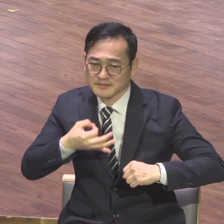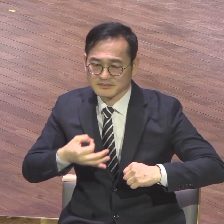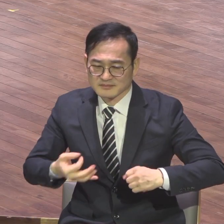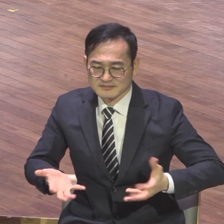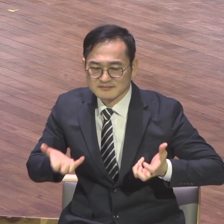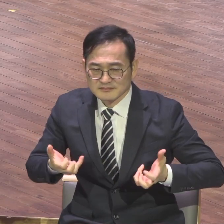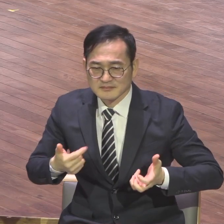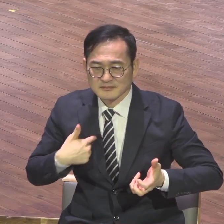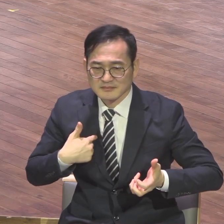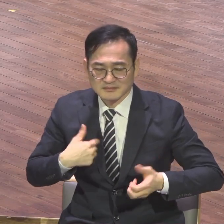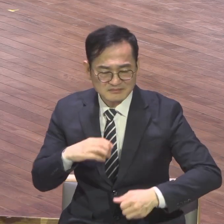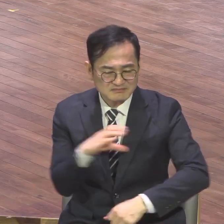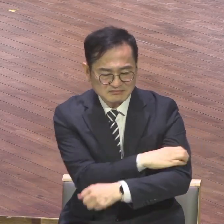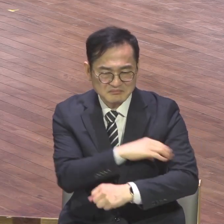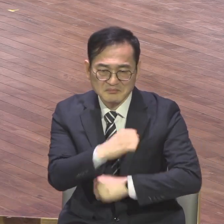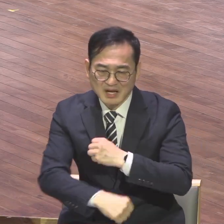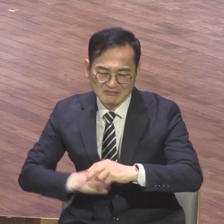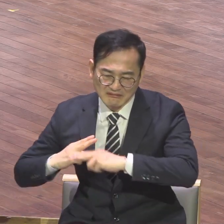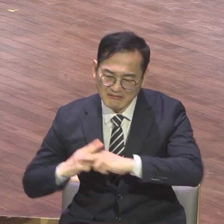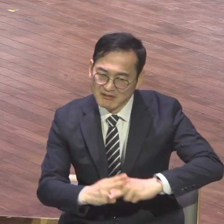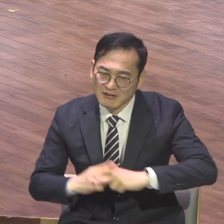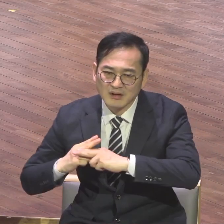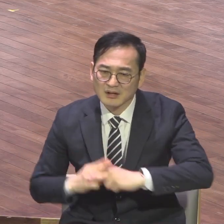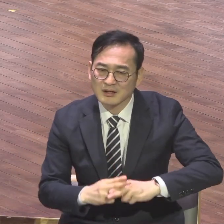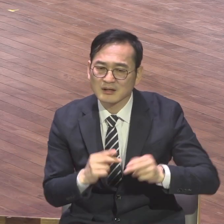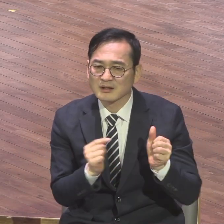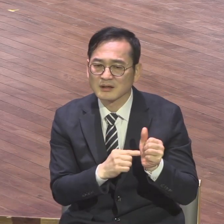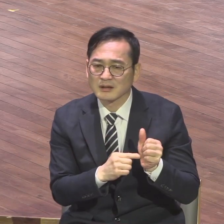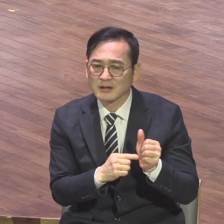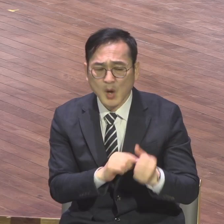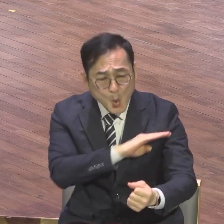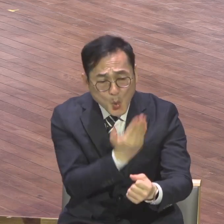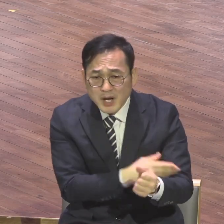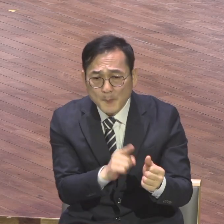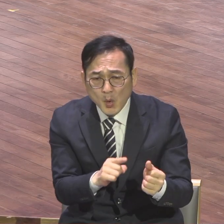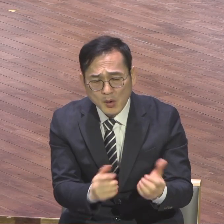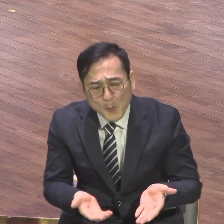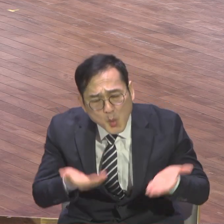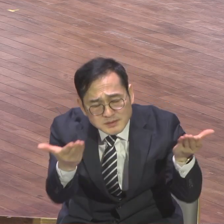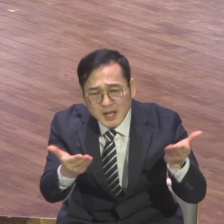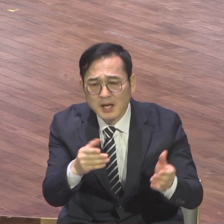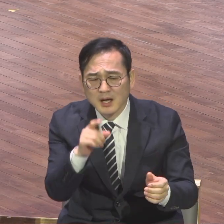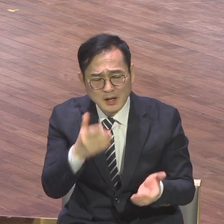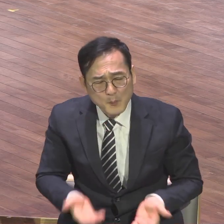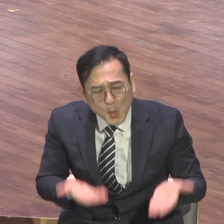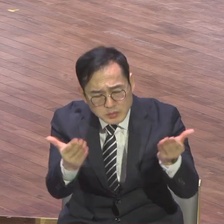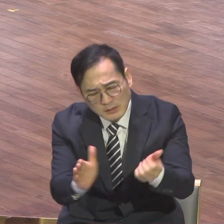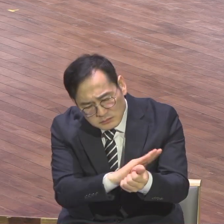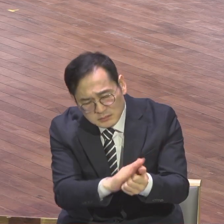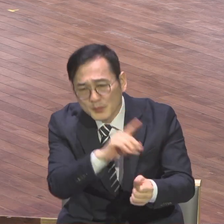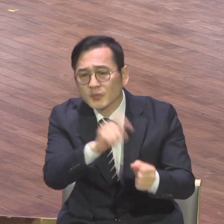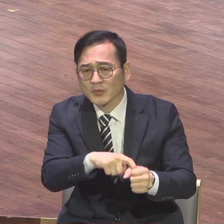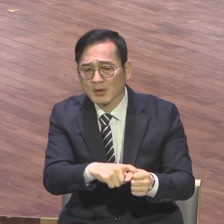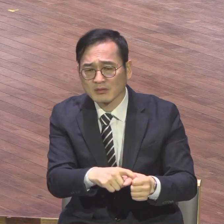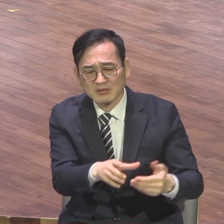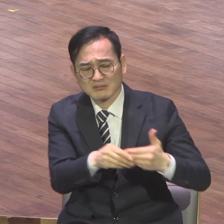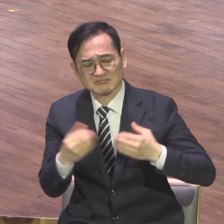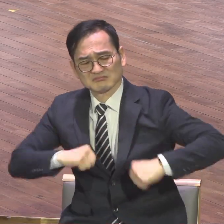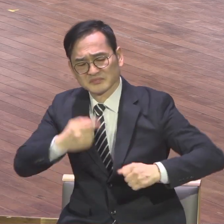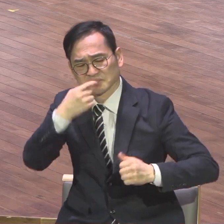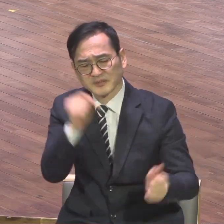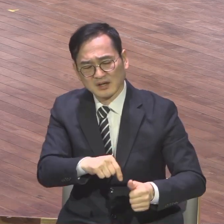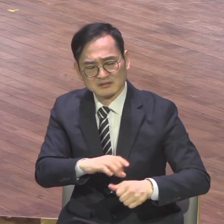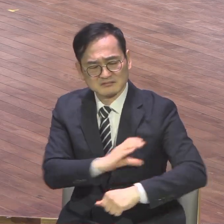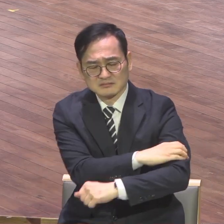버려요. 우리나라 역대 정권이 그렇지 않습니까? 우리나라 역대 정권의 리더들이 다 이